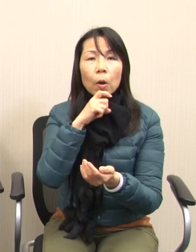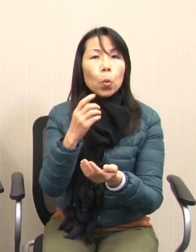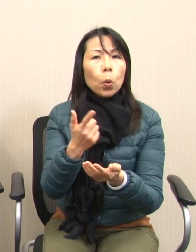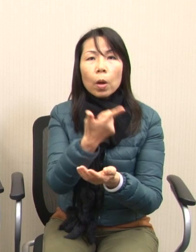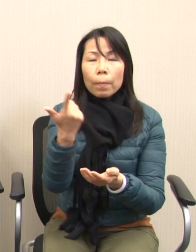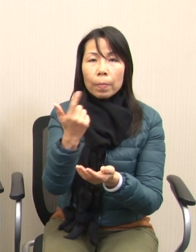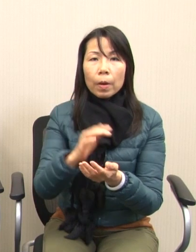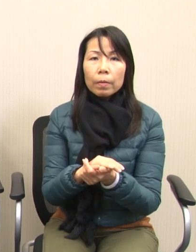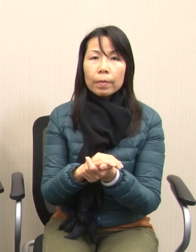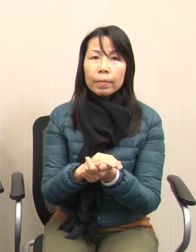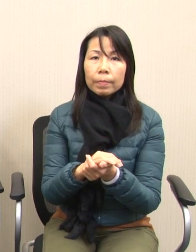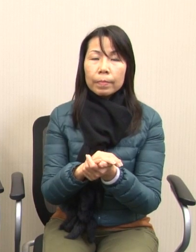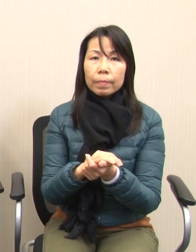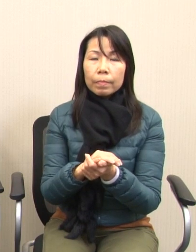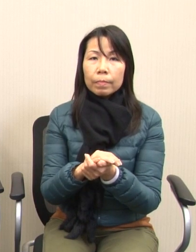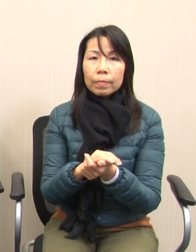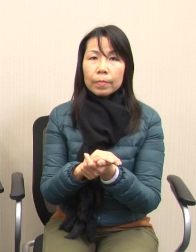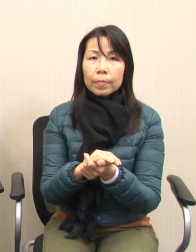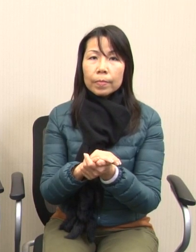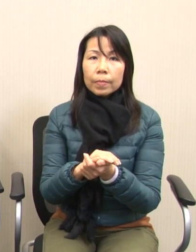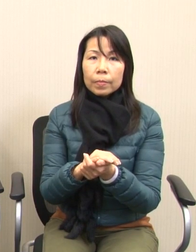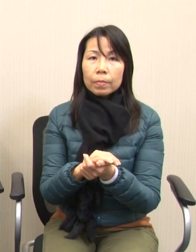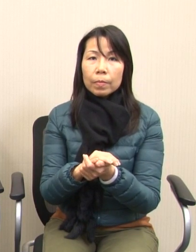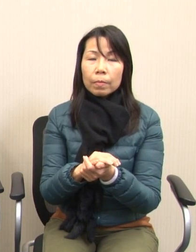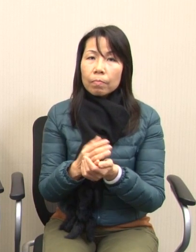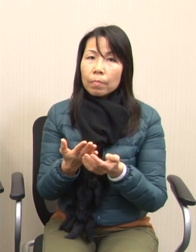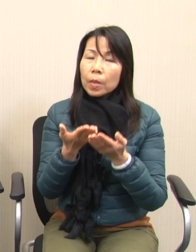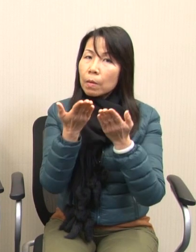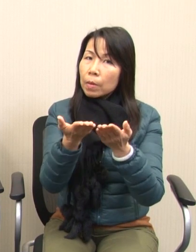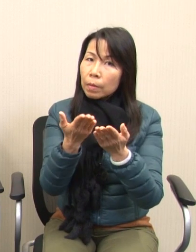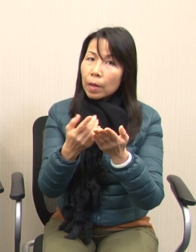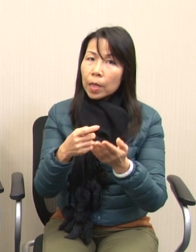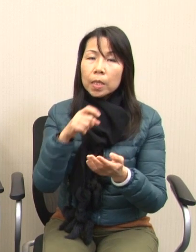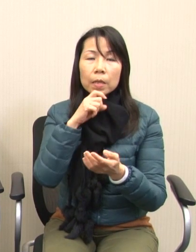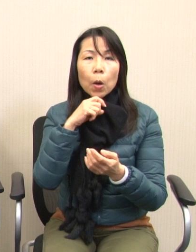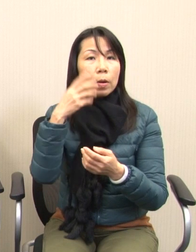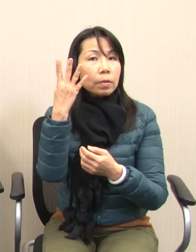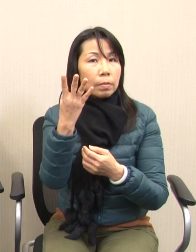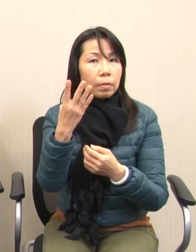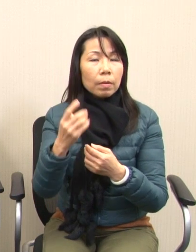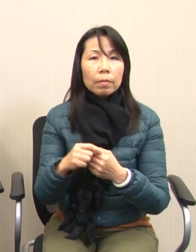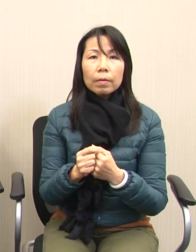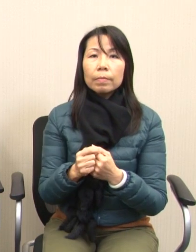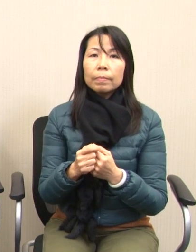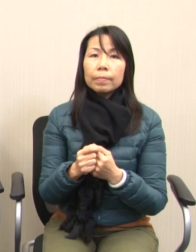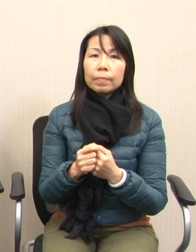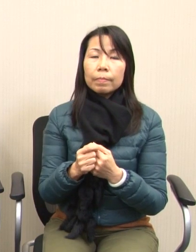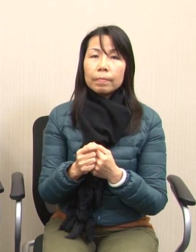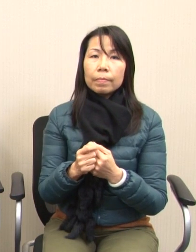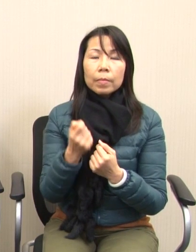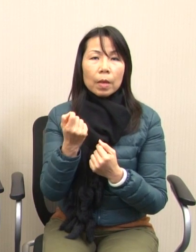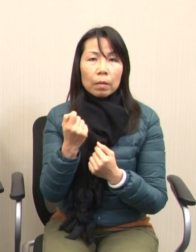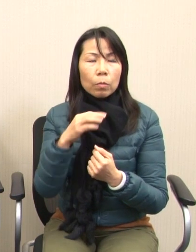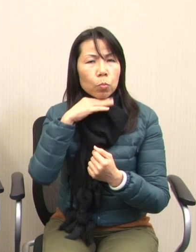啦，咁就即係提綱挈領就係呢四樣嘢。咁好簡單，